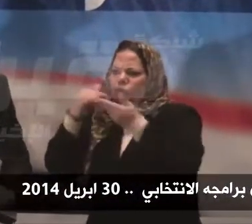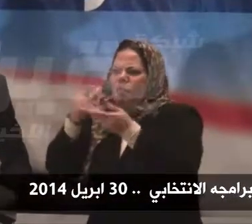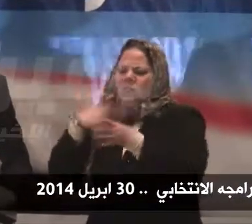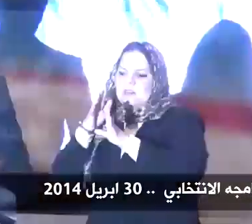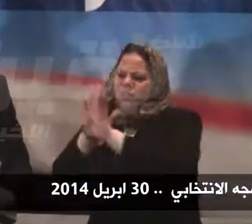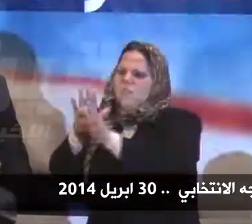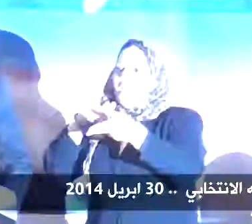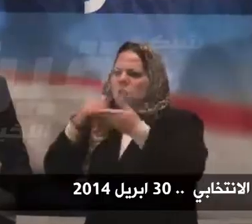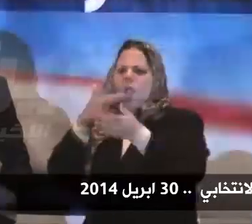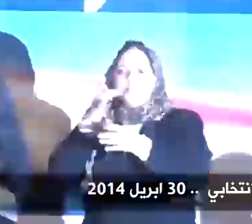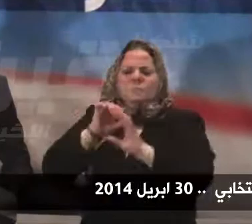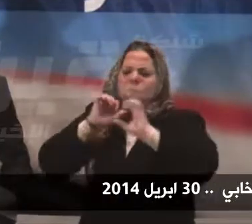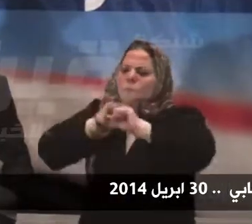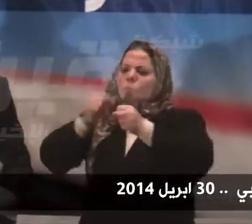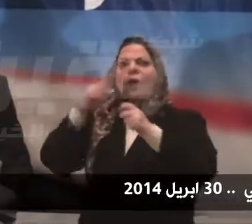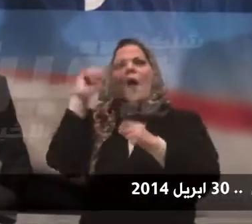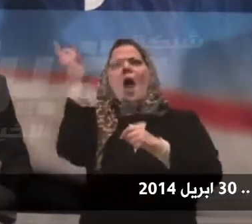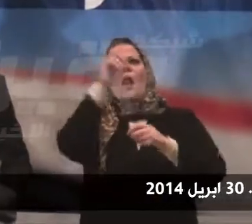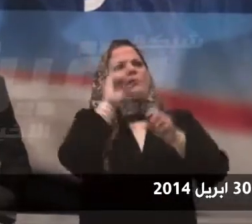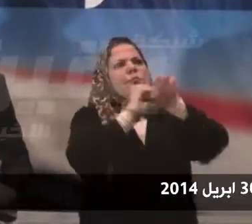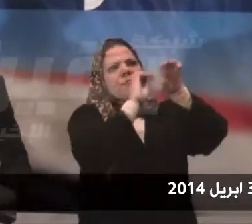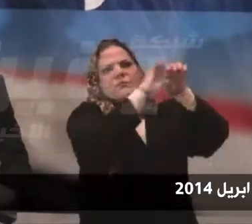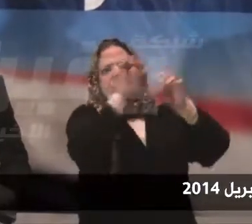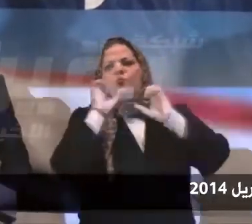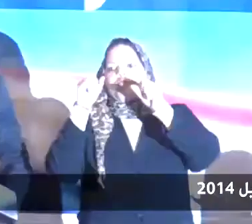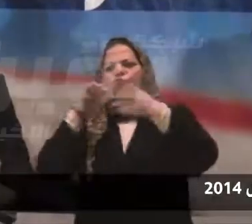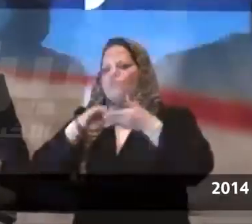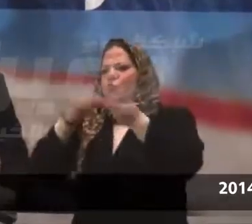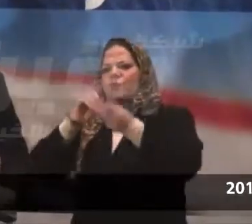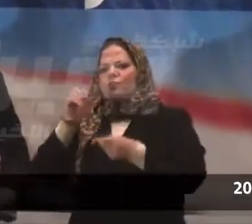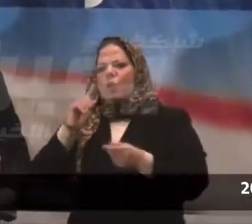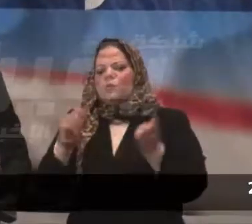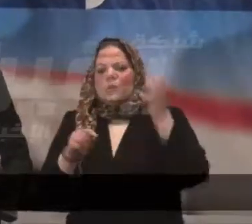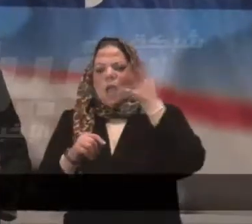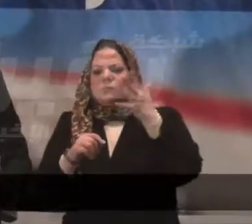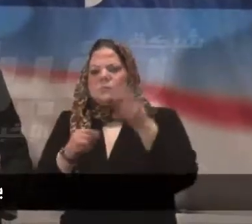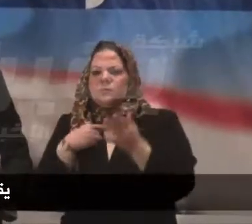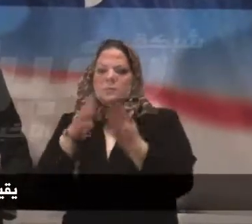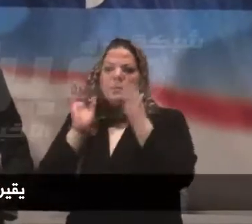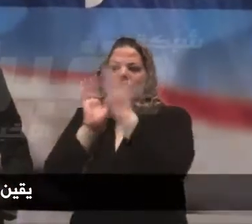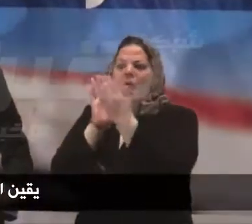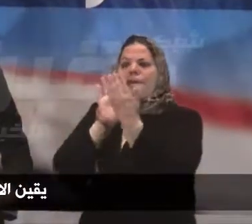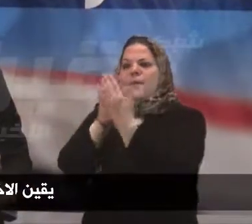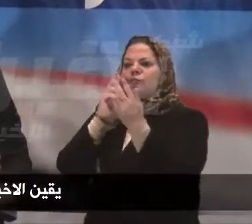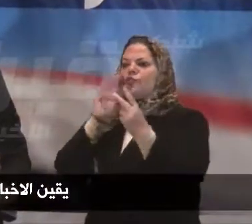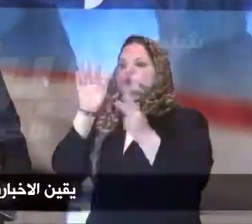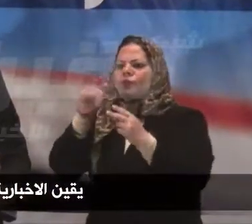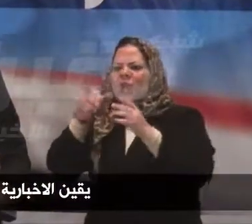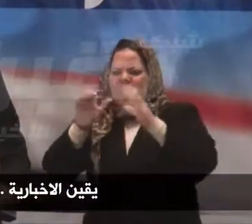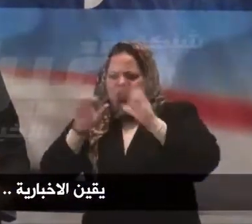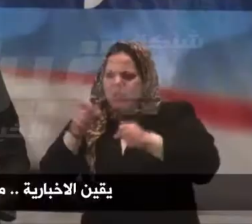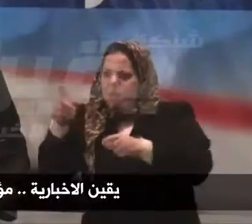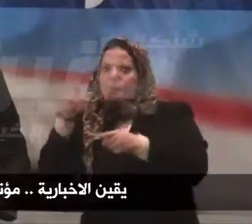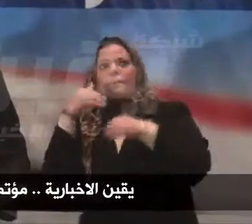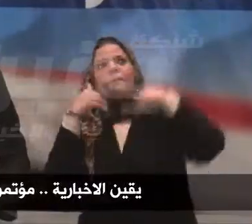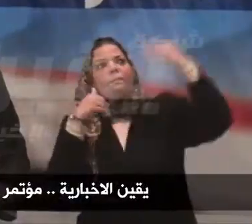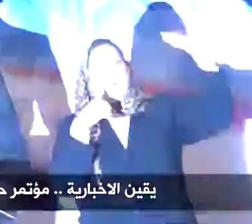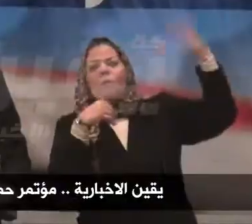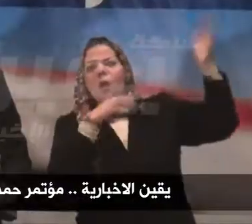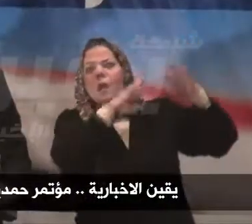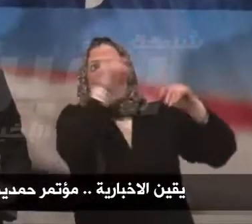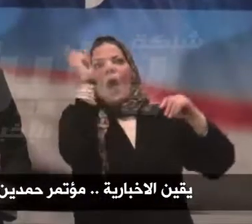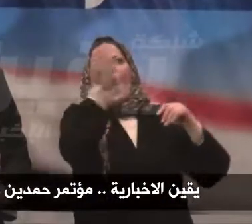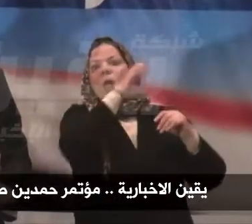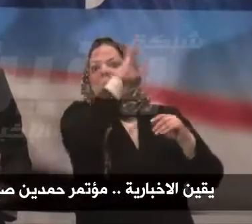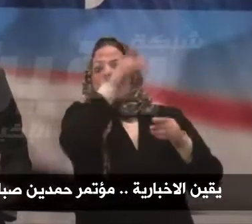لها داخليا وخارجيا. 5 مواجهة المجموعات الداعمة للإرهاب بالخارج من